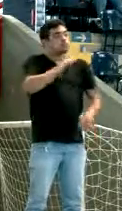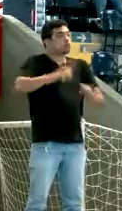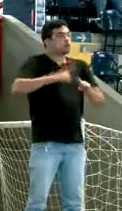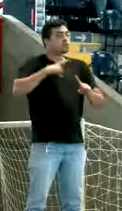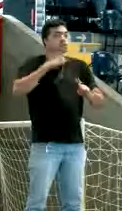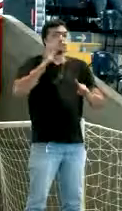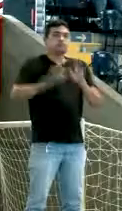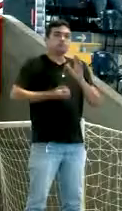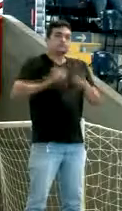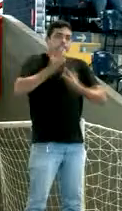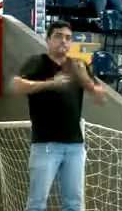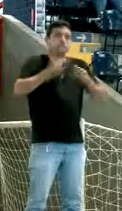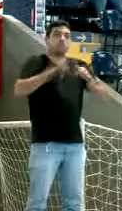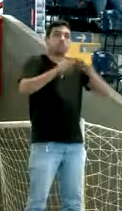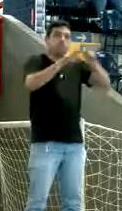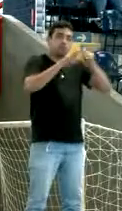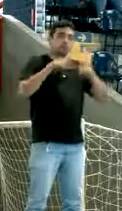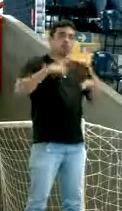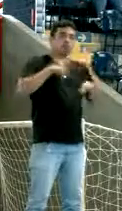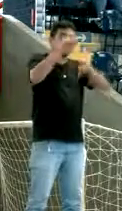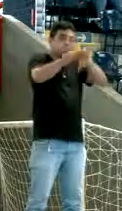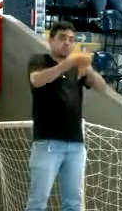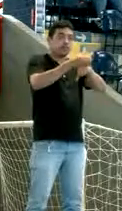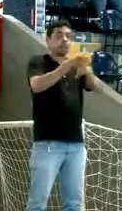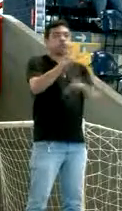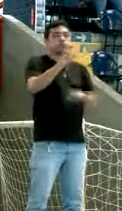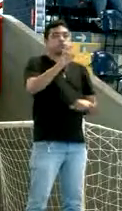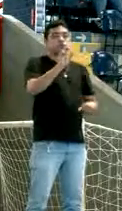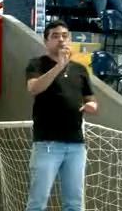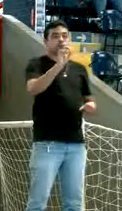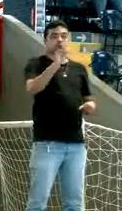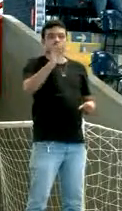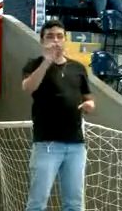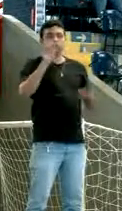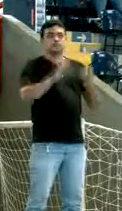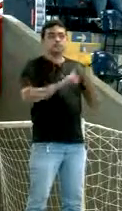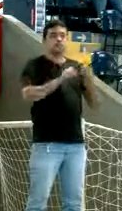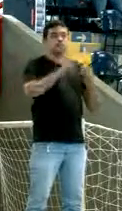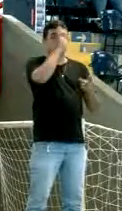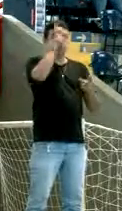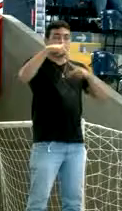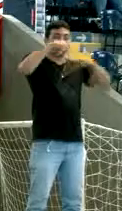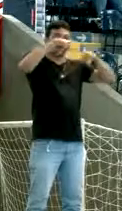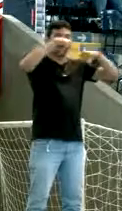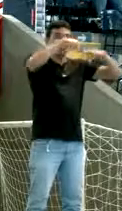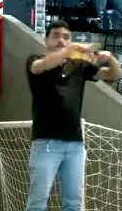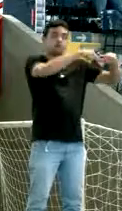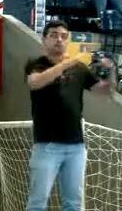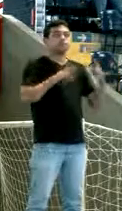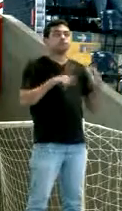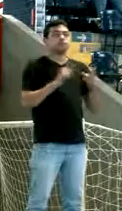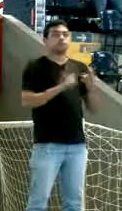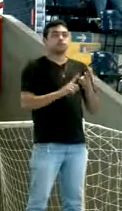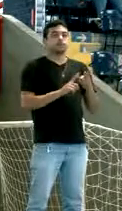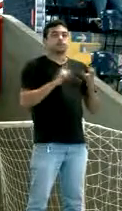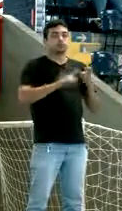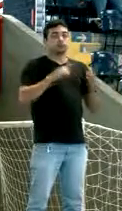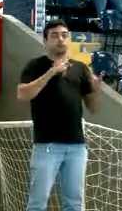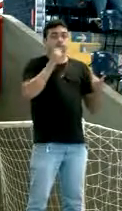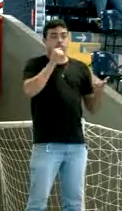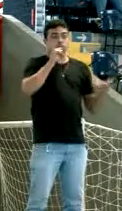produções, quando surgiu o Cálice de Chico Buarque, quando surgiu o Bêbado e Equilibrista, interpretado por